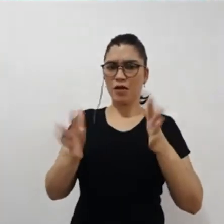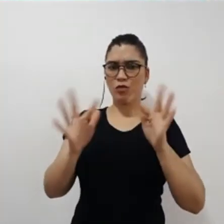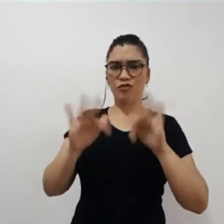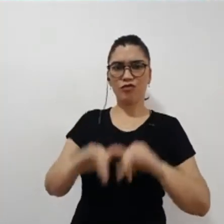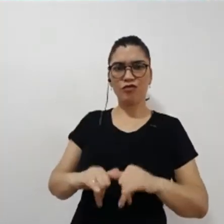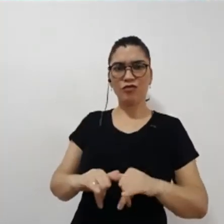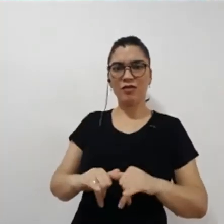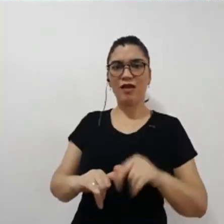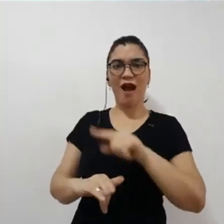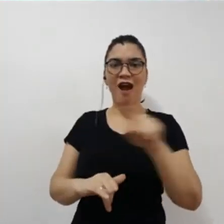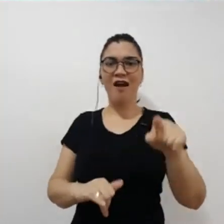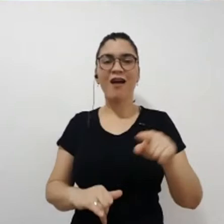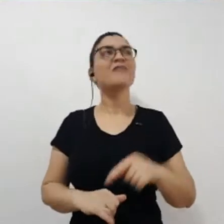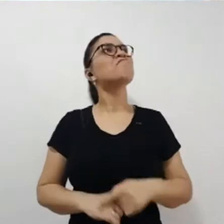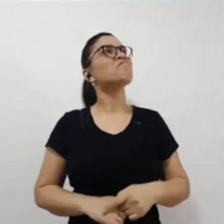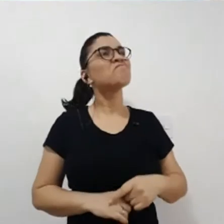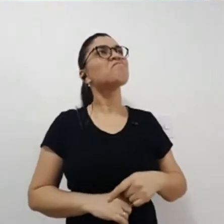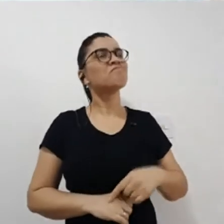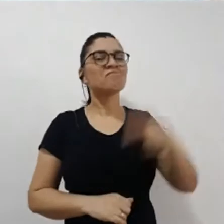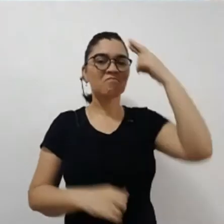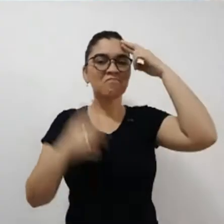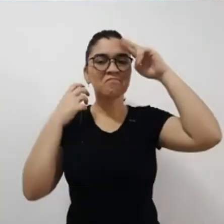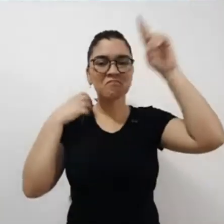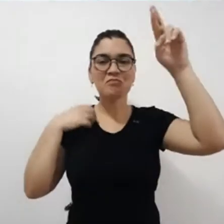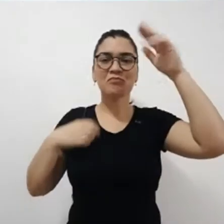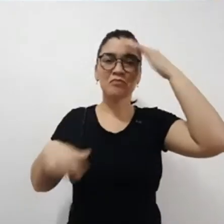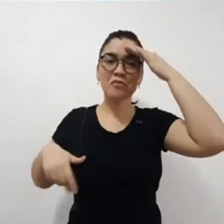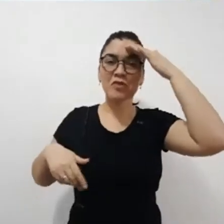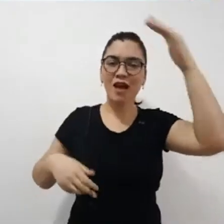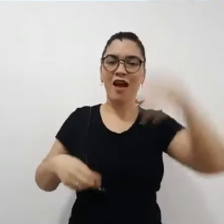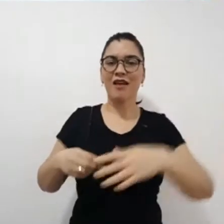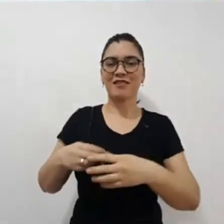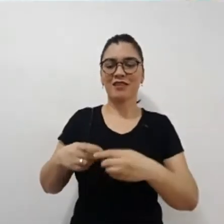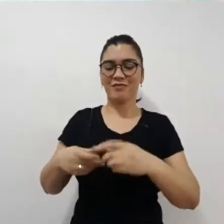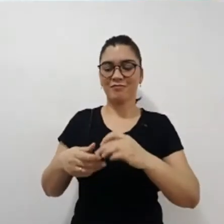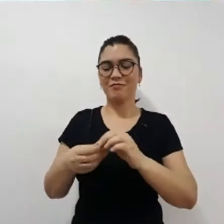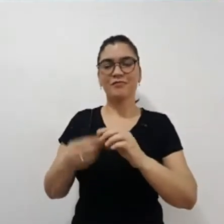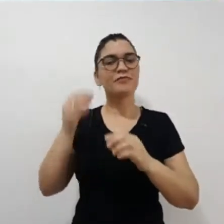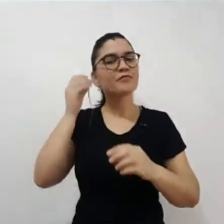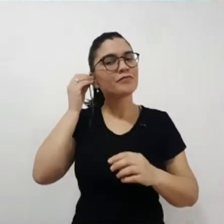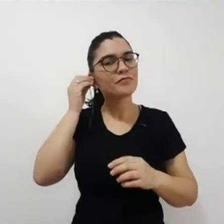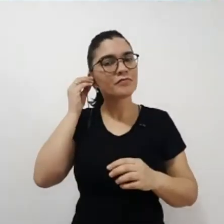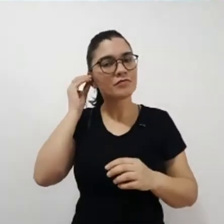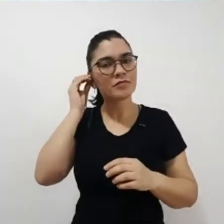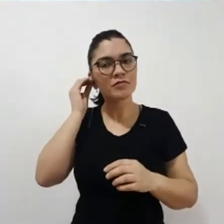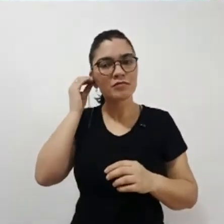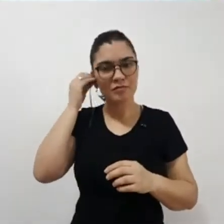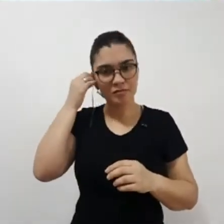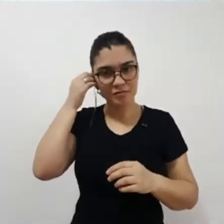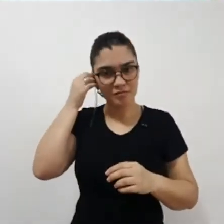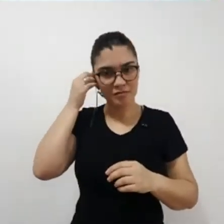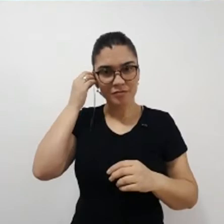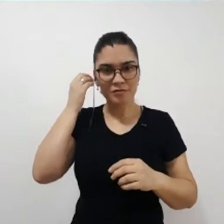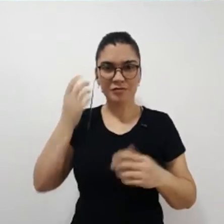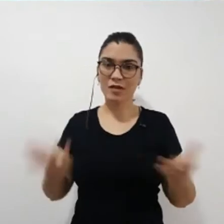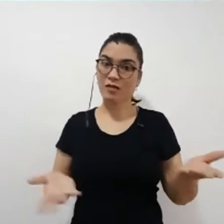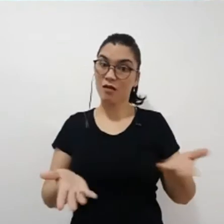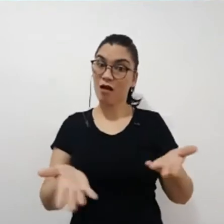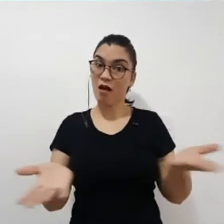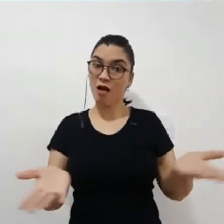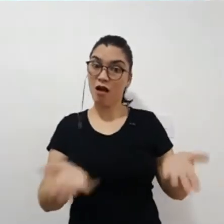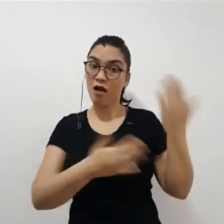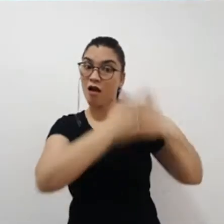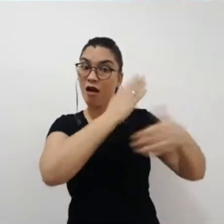Senhor, obrigado por ter me permitido passar por isso. Antes, eu te conhecia de ouvir falar, mas hoje os meus olhos te